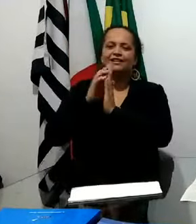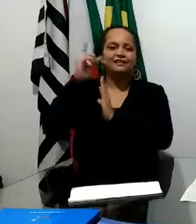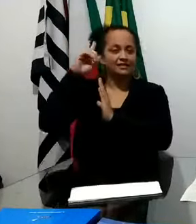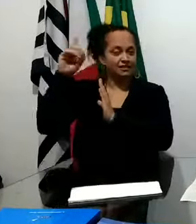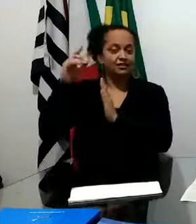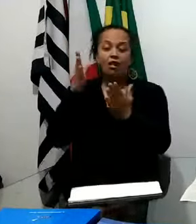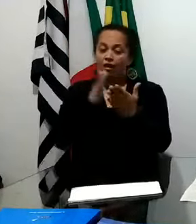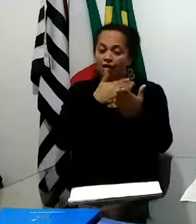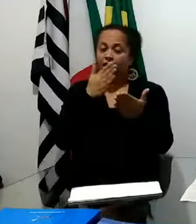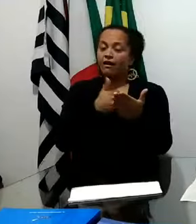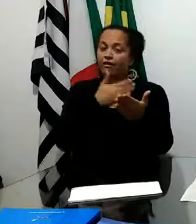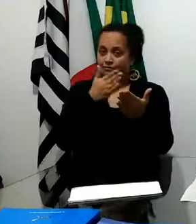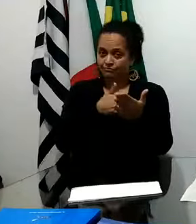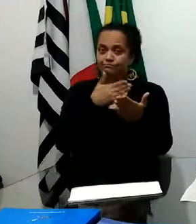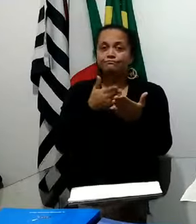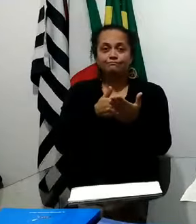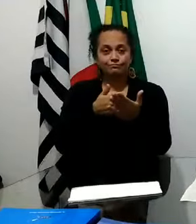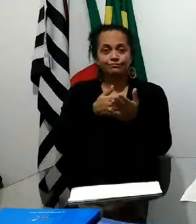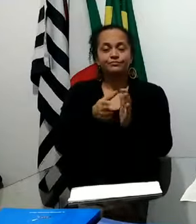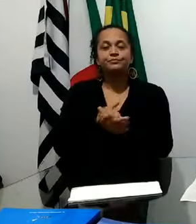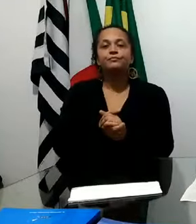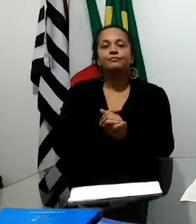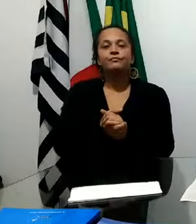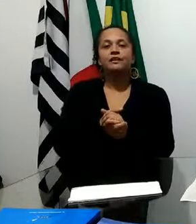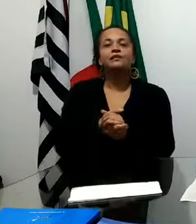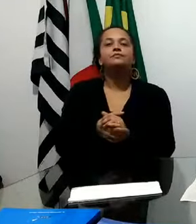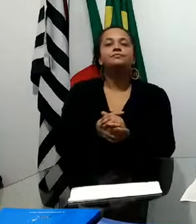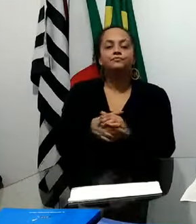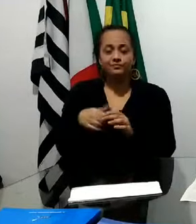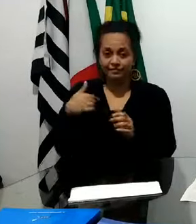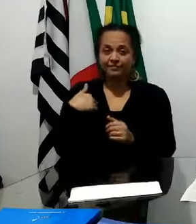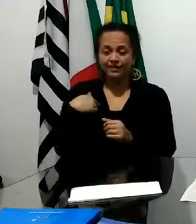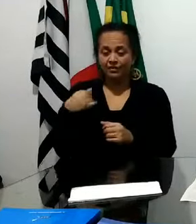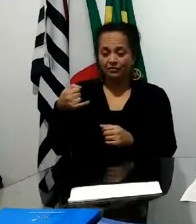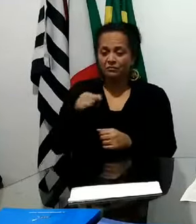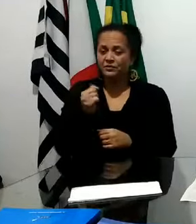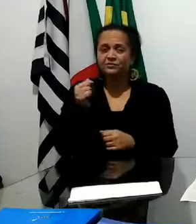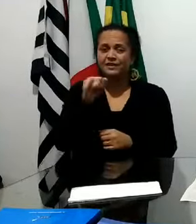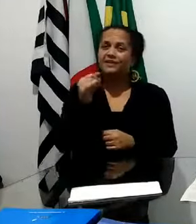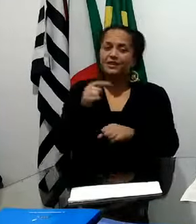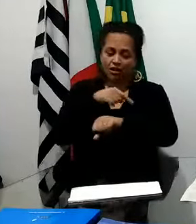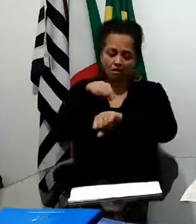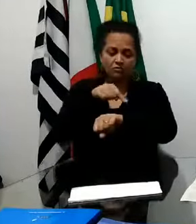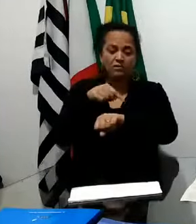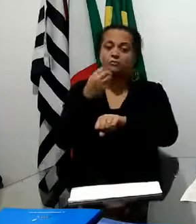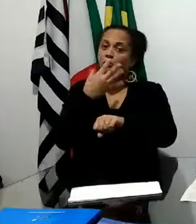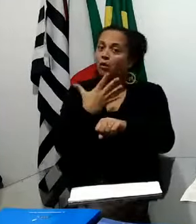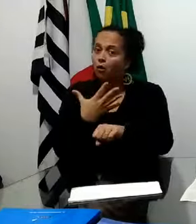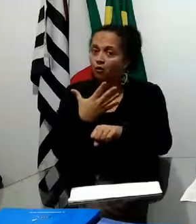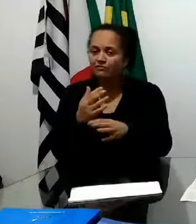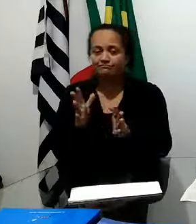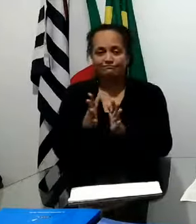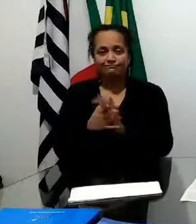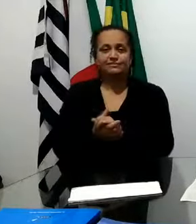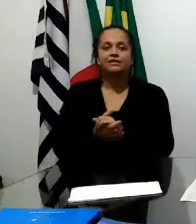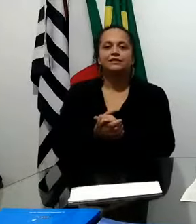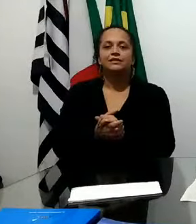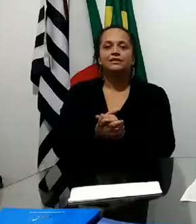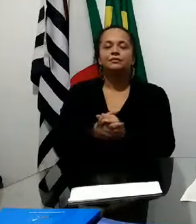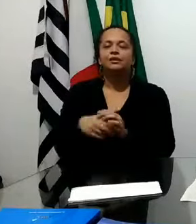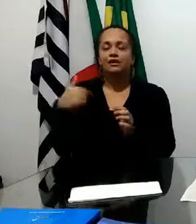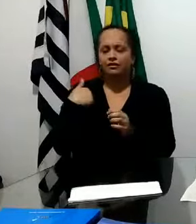alguns livros. Então, assim, a gente tem que aproveitar esse tempo. É um tempo propício para a gente